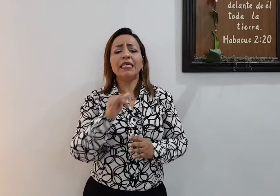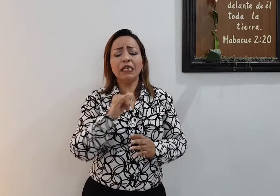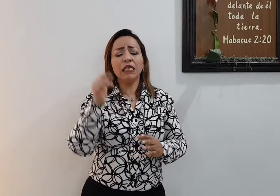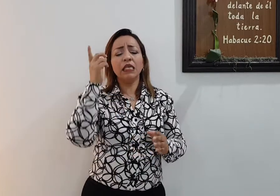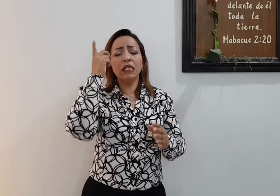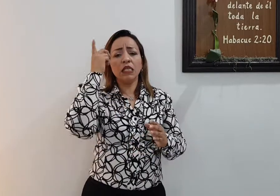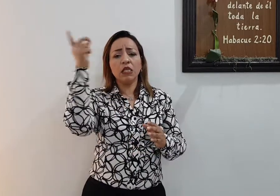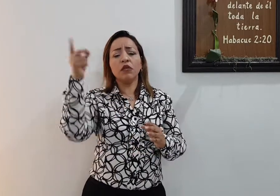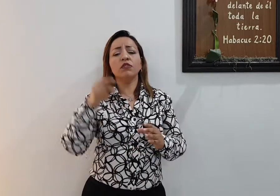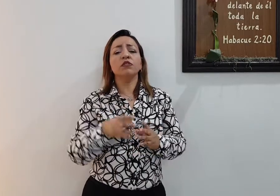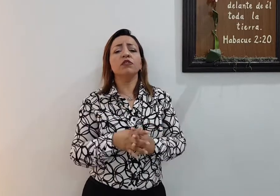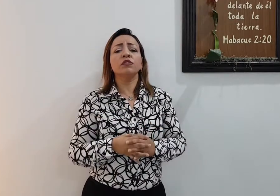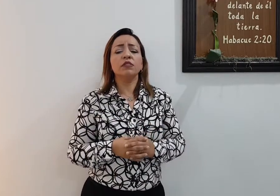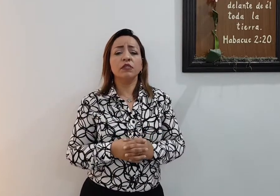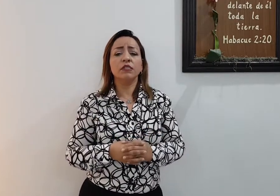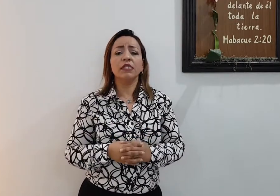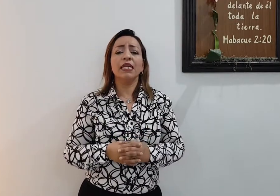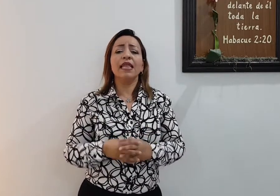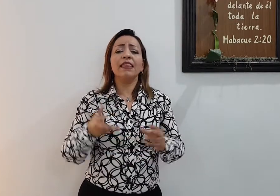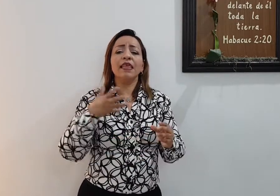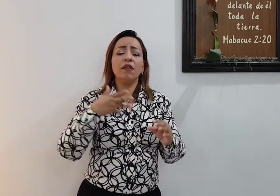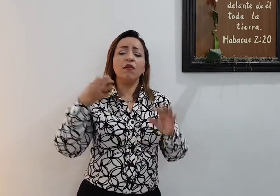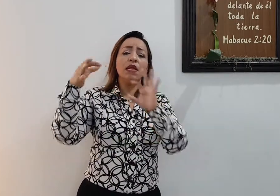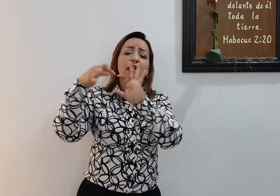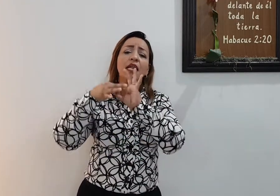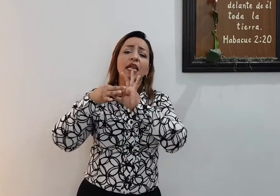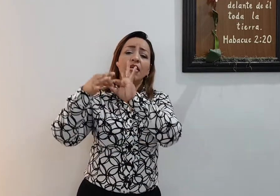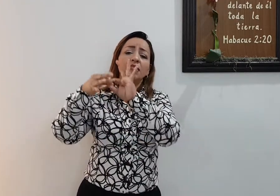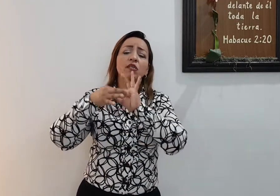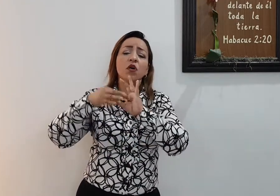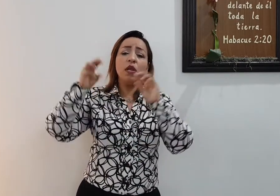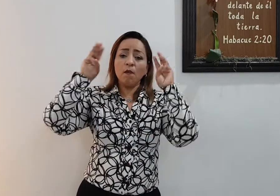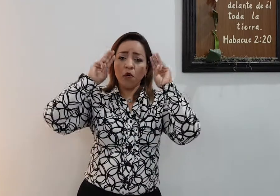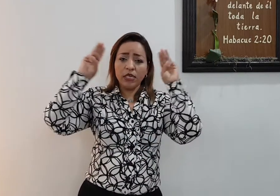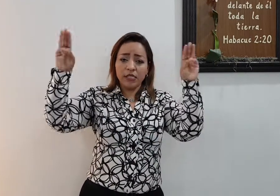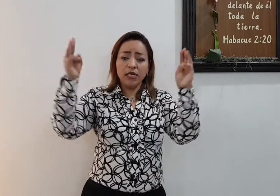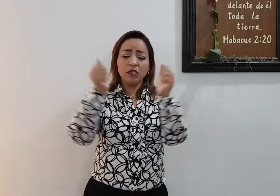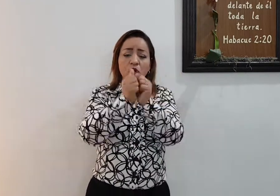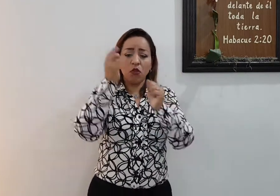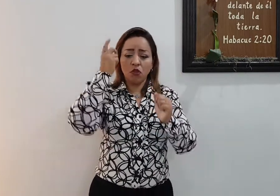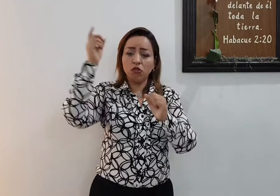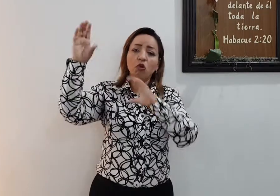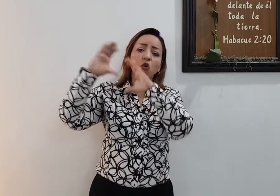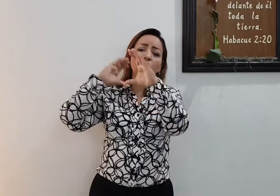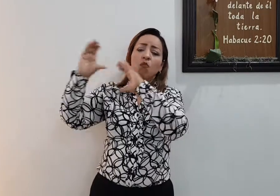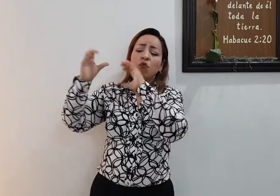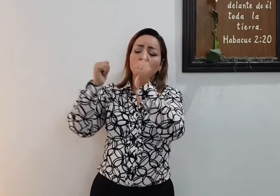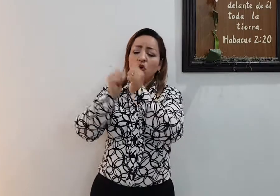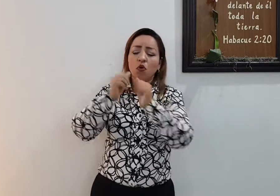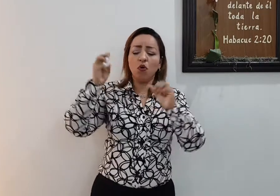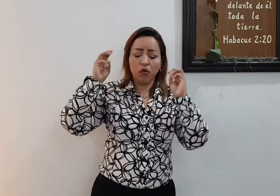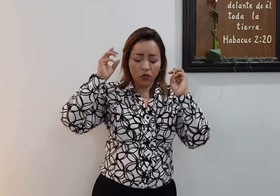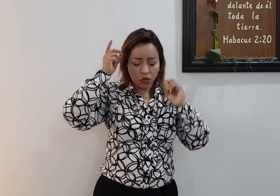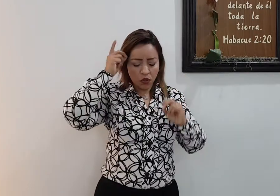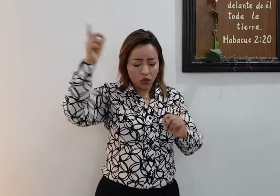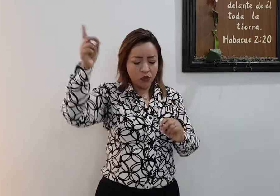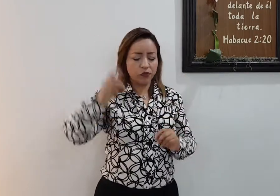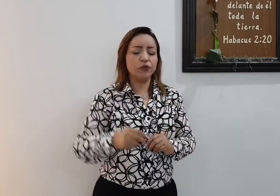Moisés, porque Dios escuchó el clamor de sus hijos, hermanos. Dios le escucha, hermano. Dios le escucha.